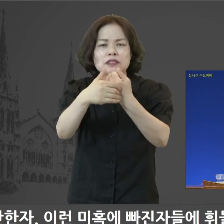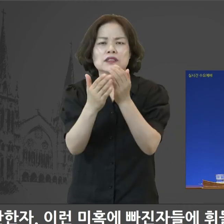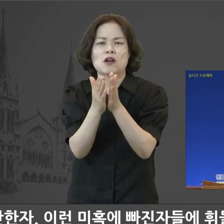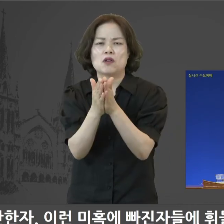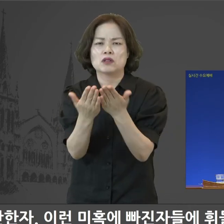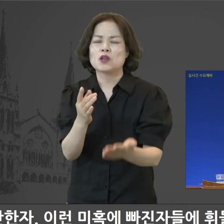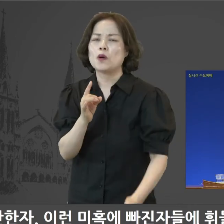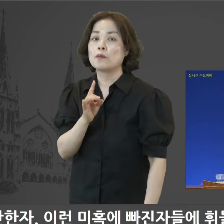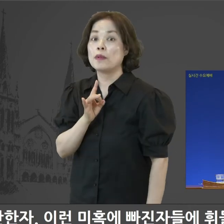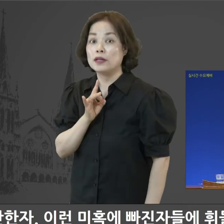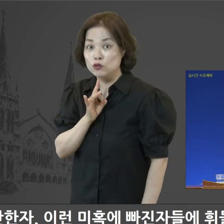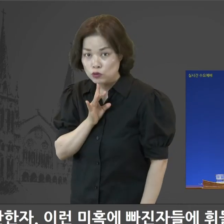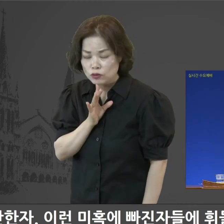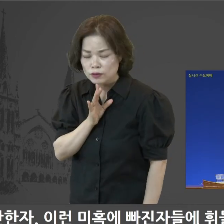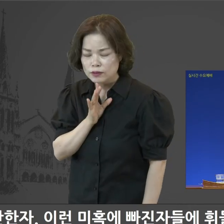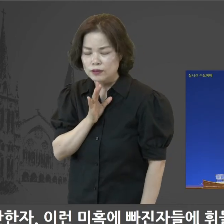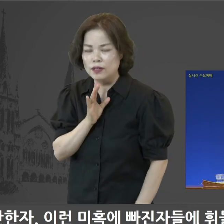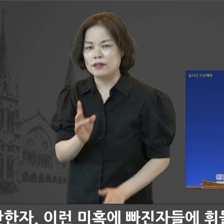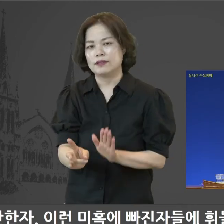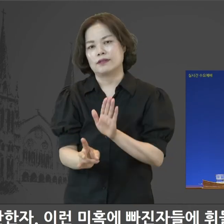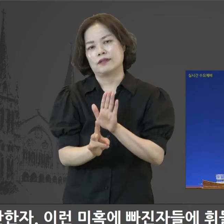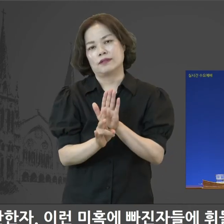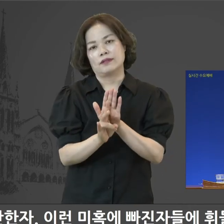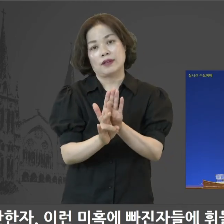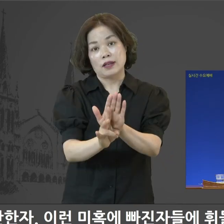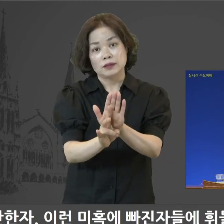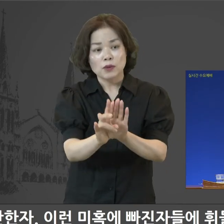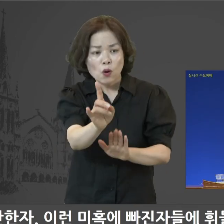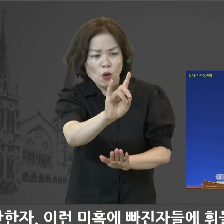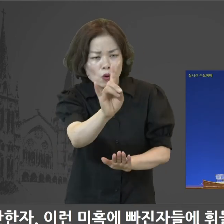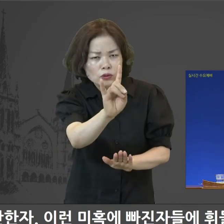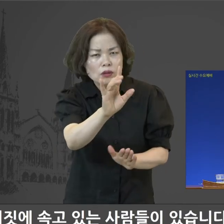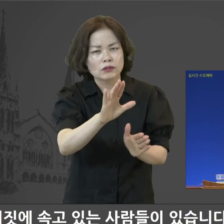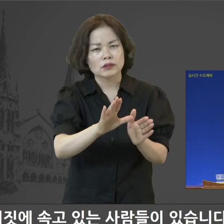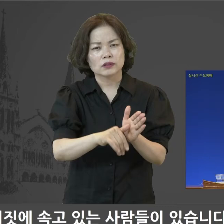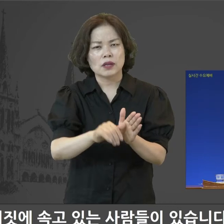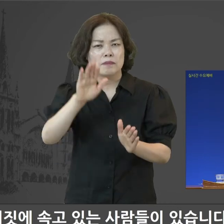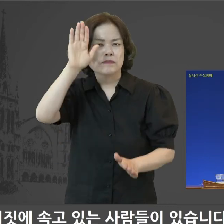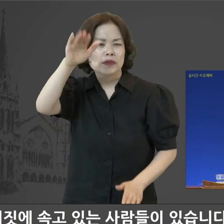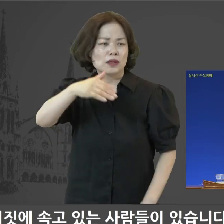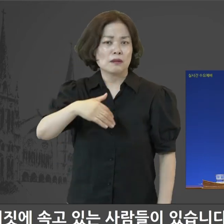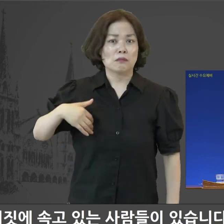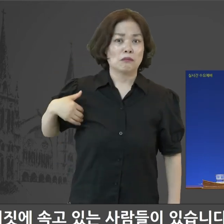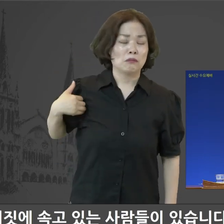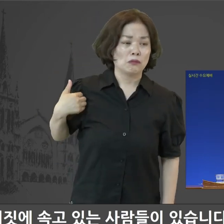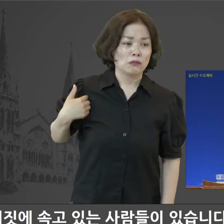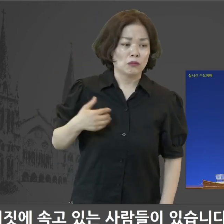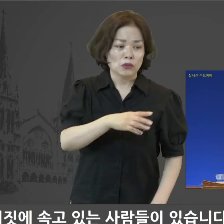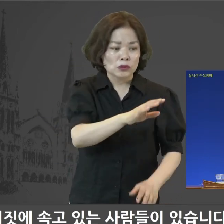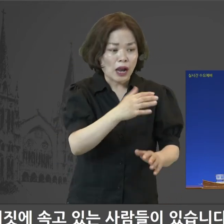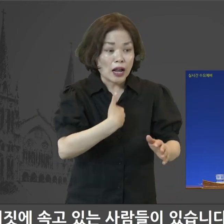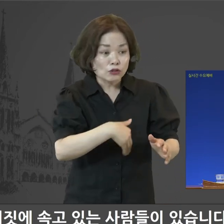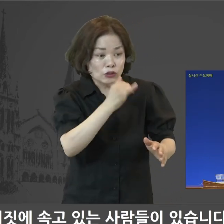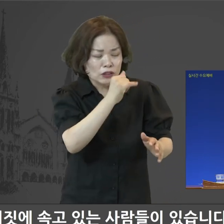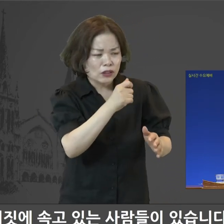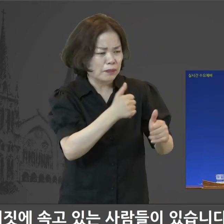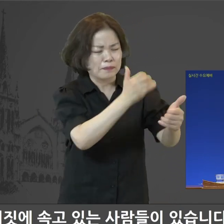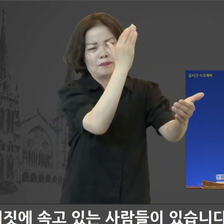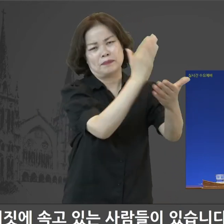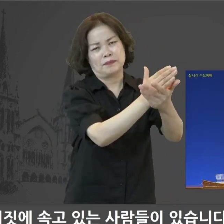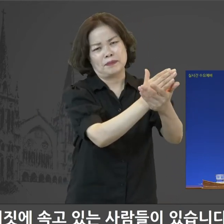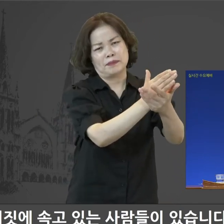성경만이 유일한 계시입니다. 어떤 경우에도 미래를 알 수 있다는 자들의 말을 쫓아가지